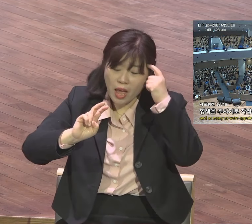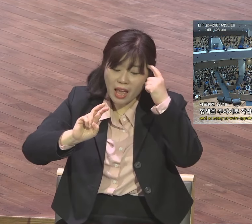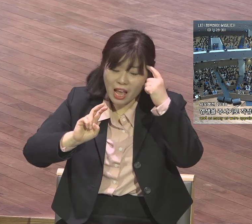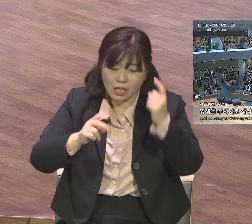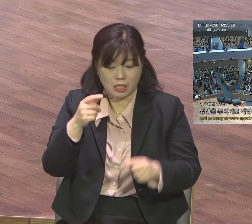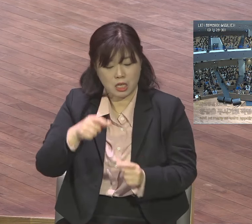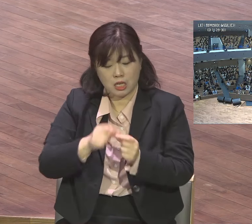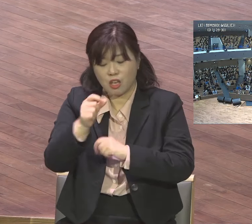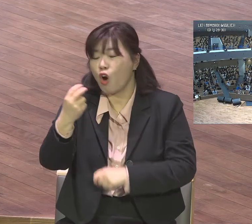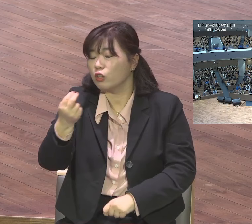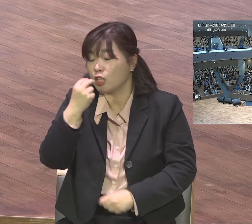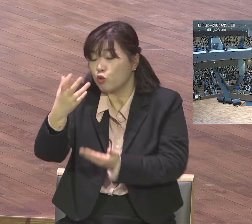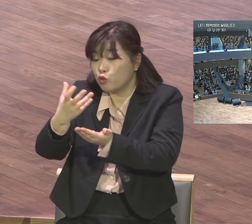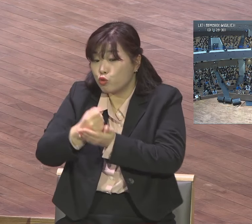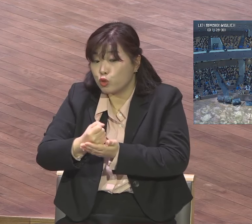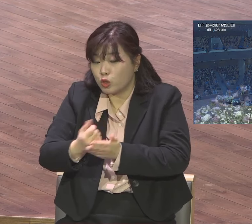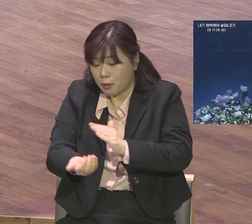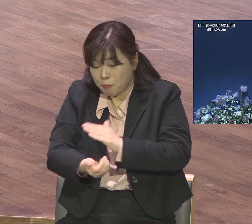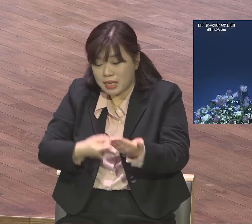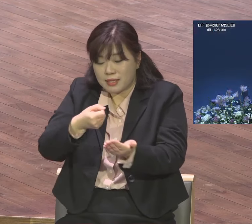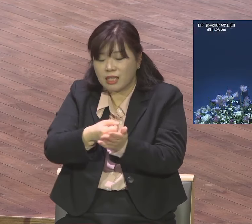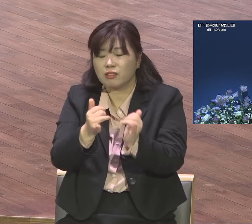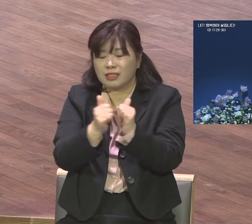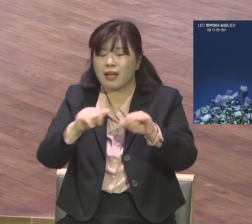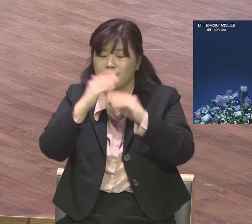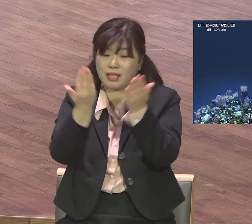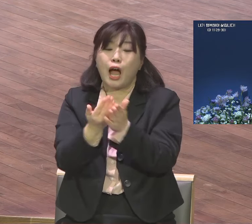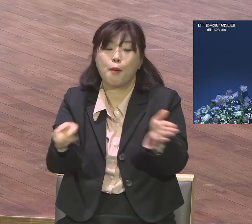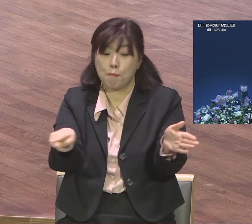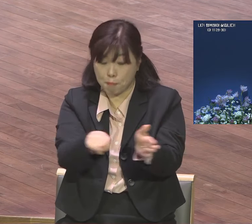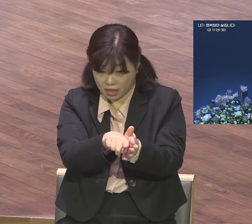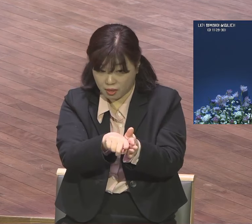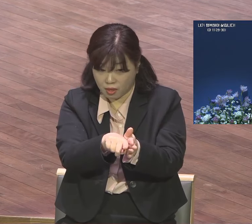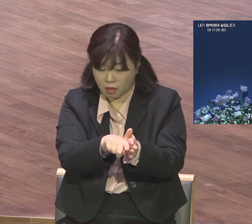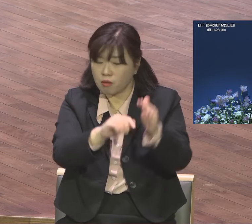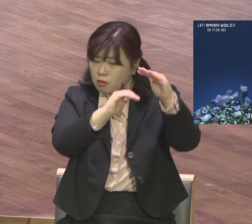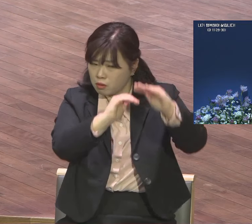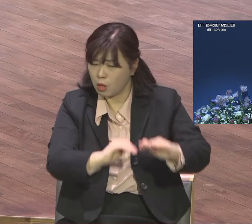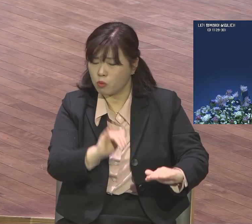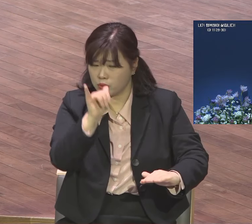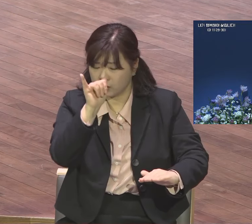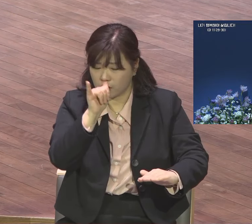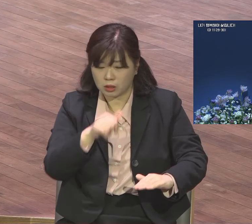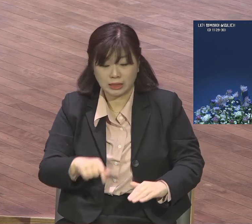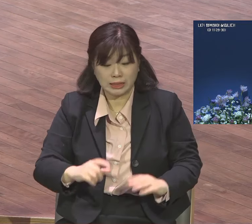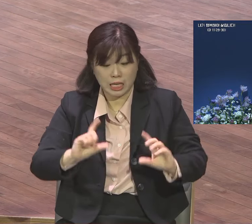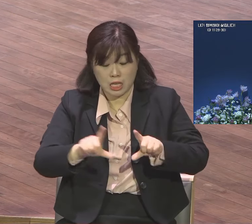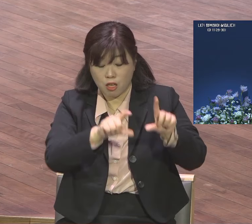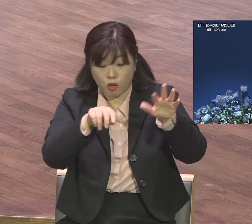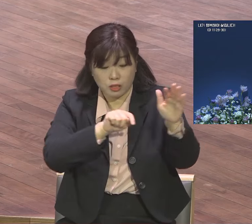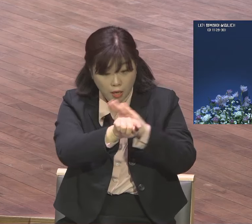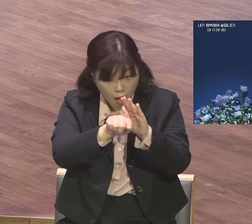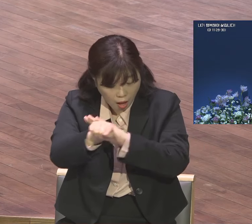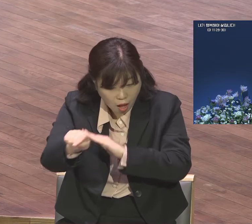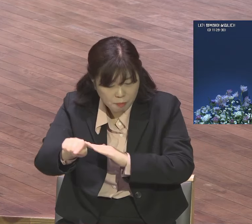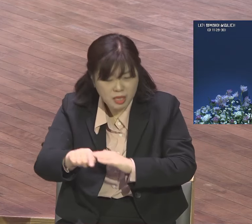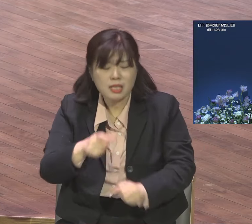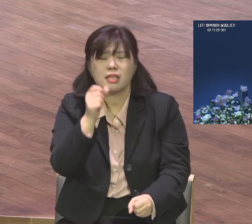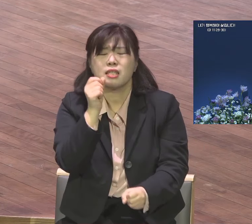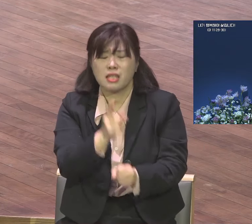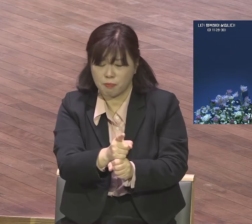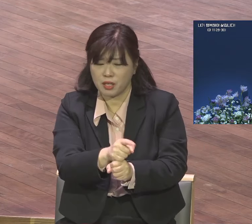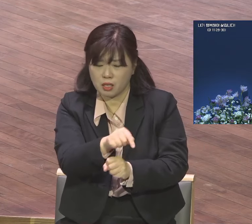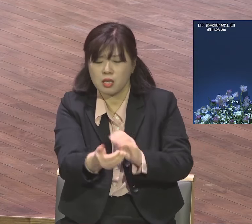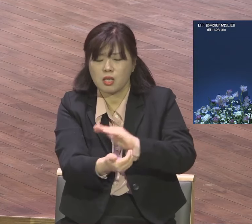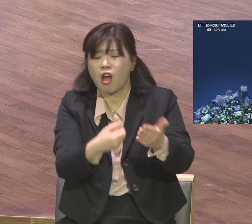믿더라. 구원 얻기로 작정된 자는 다 믿게 되어 있습니다. 맞습니다. 하나님께서